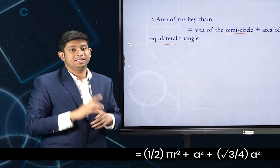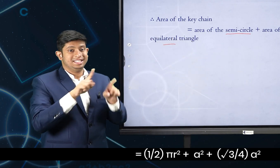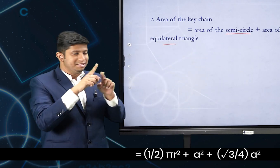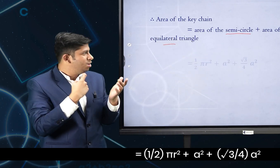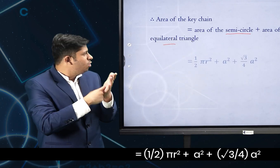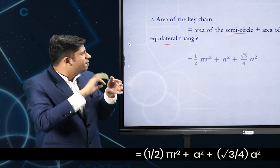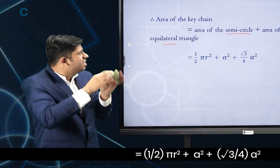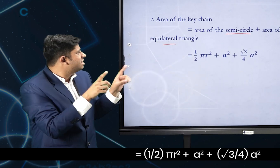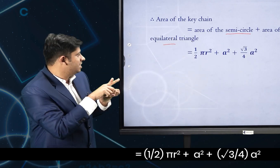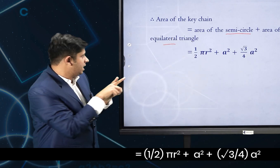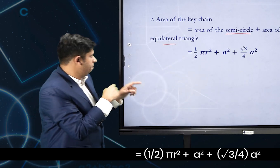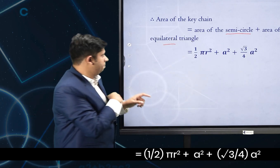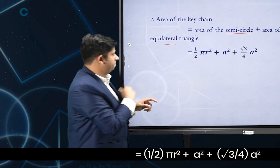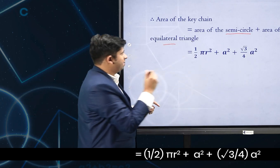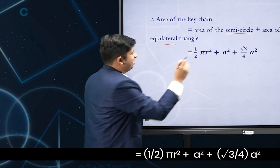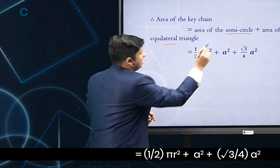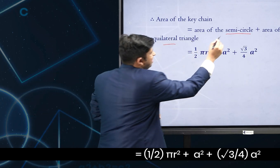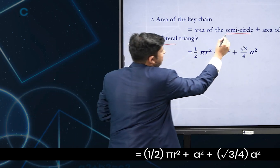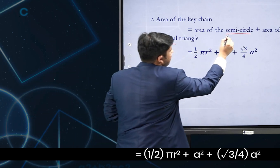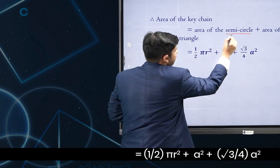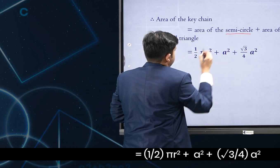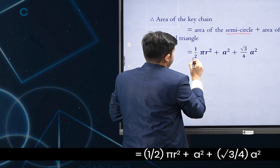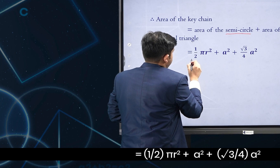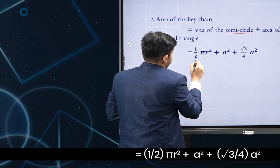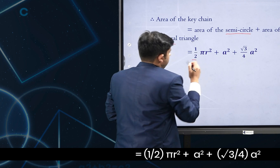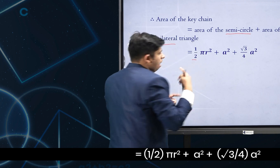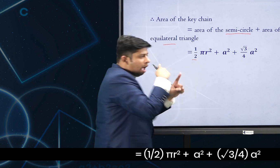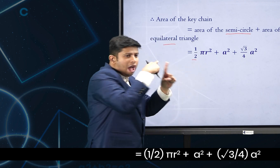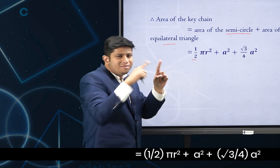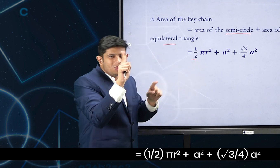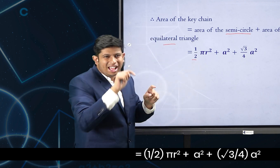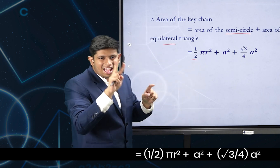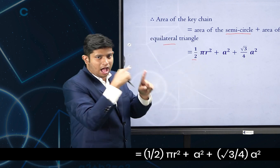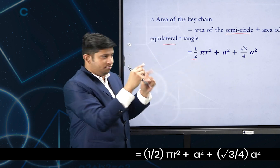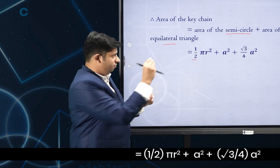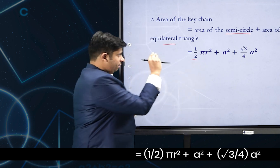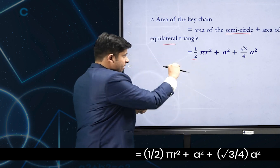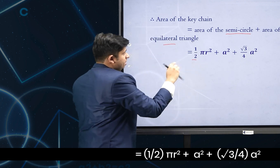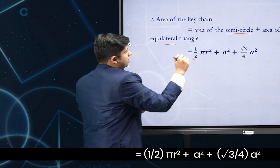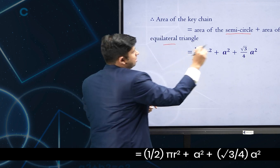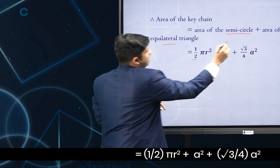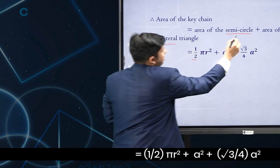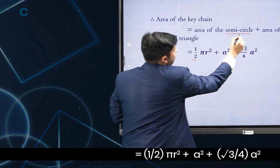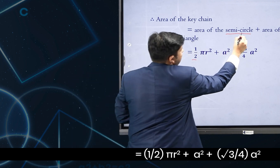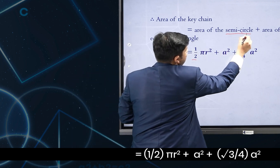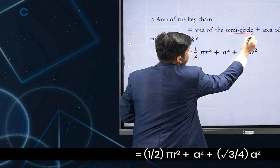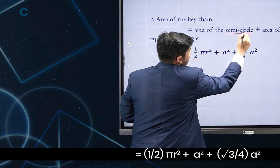ஈடு 1/2 பை ஆர் மேலிலக்கு 2 கூட்டல் ஏ மேலிலக்கு 2 கூட்டல்